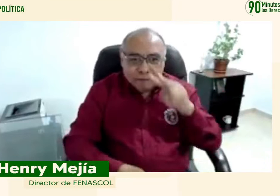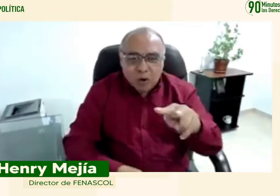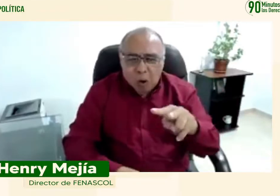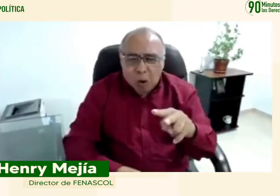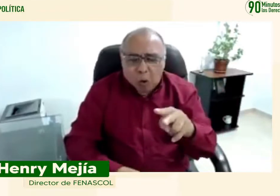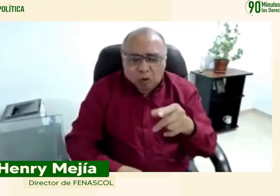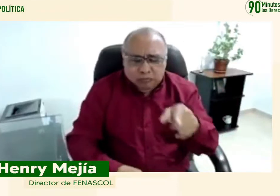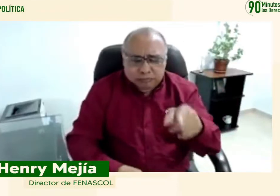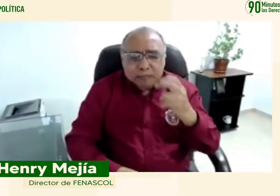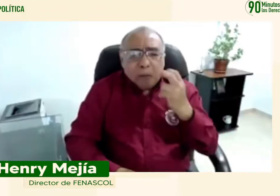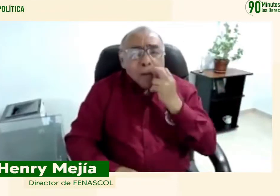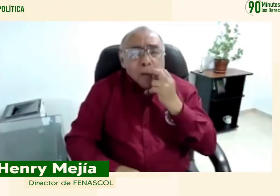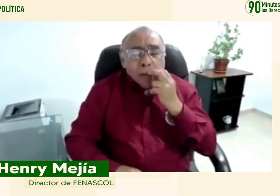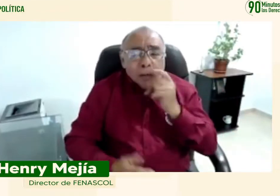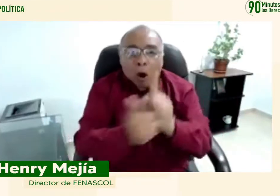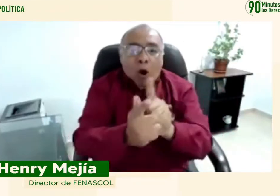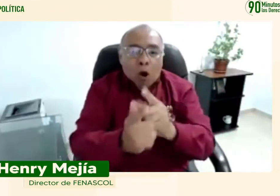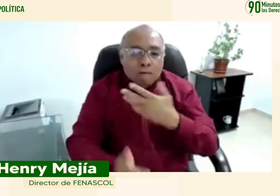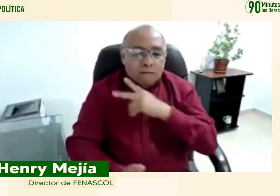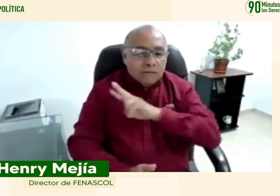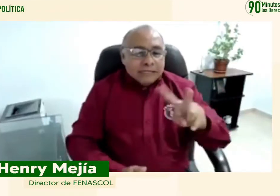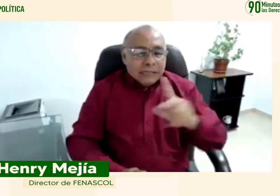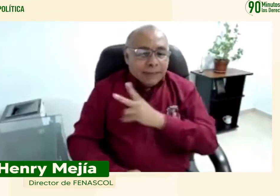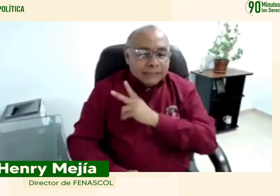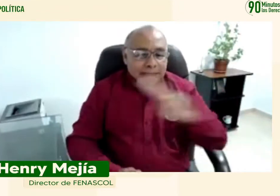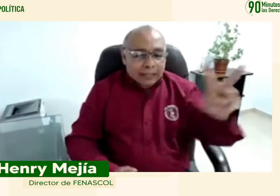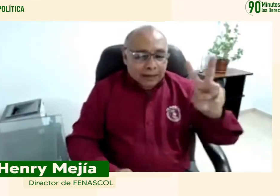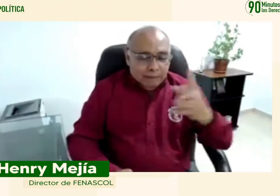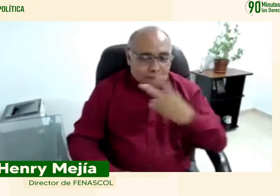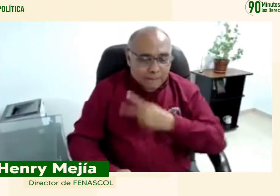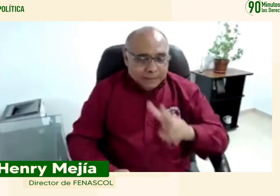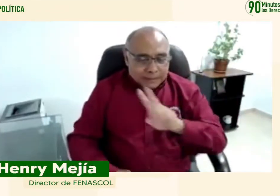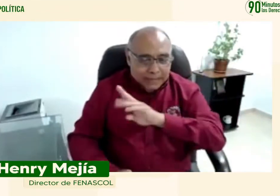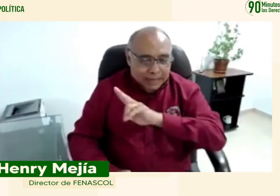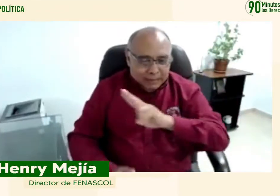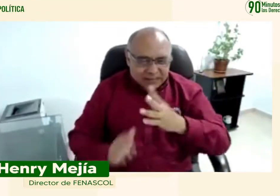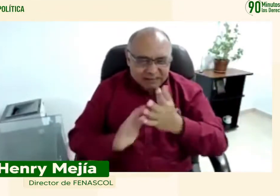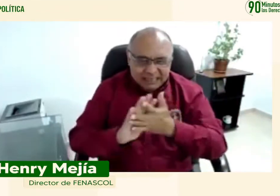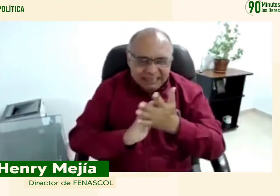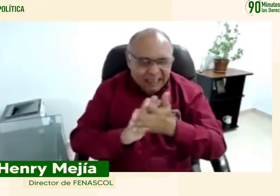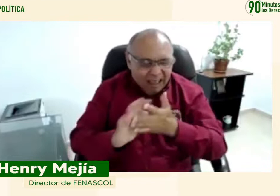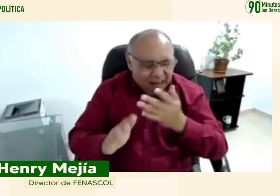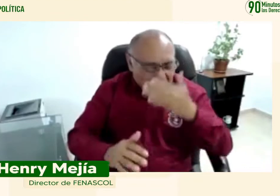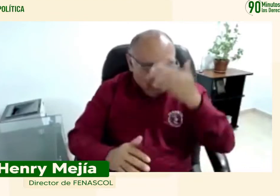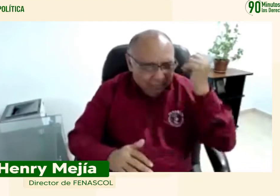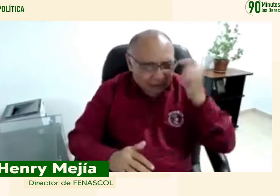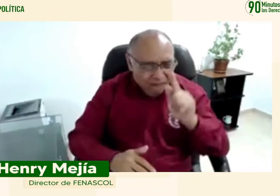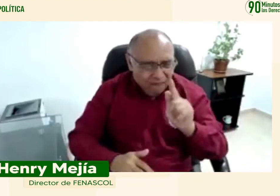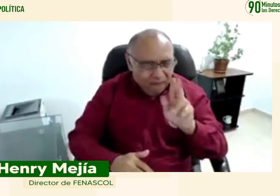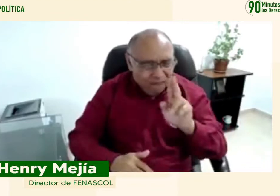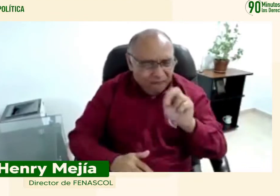yo recuerdo que vi un vídeo tuyo anderson que te encontraste con la vicepresidente con